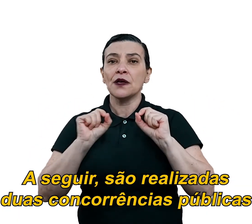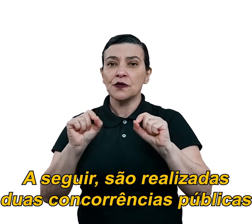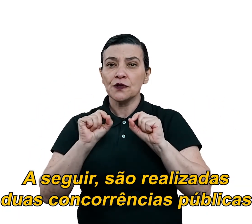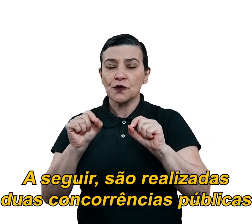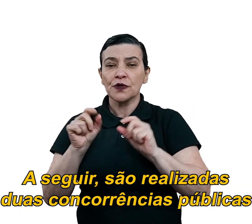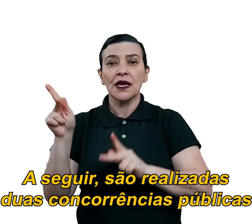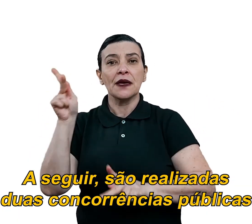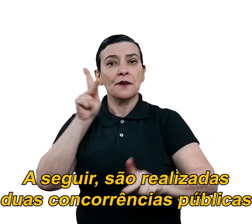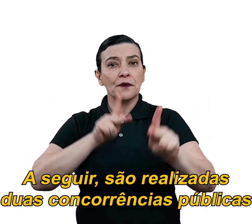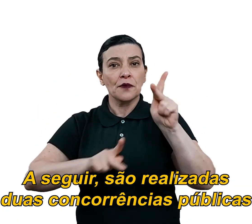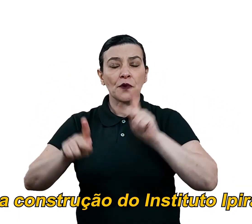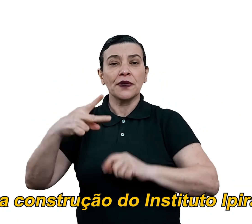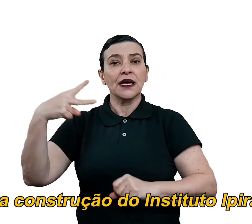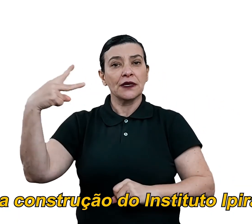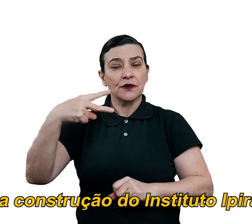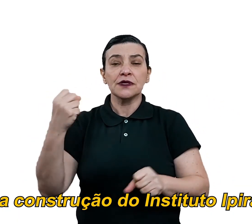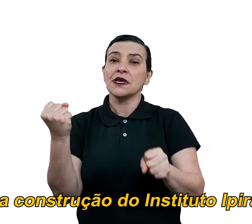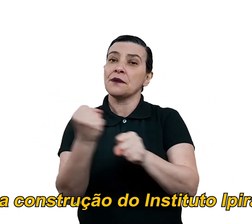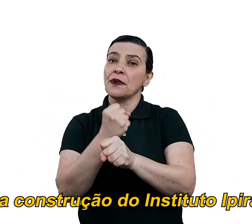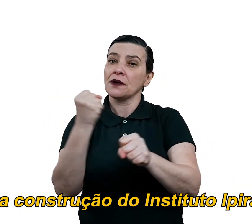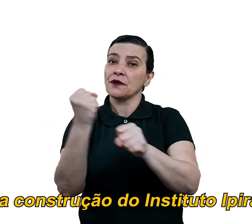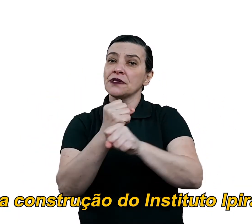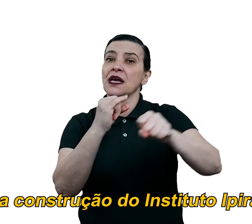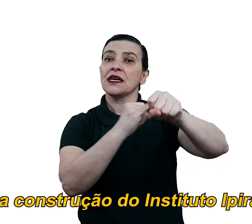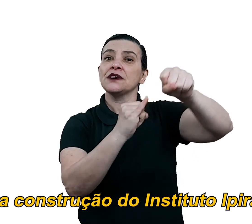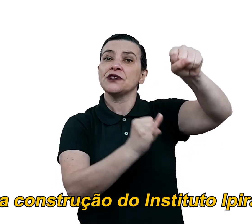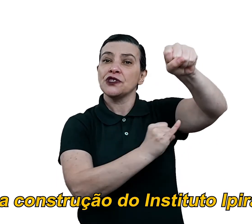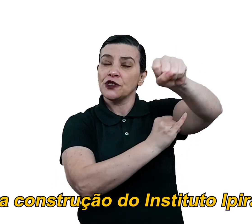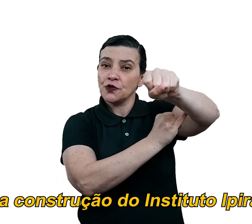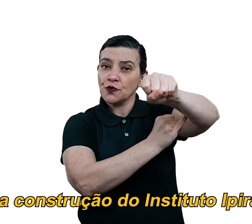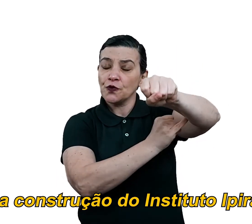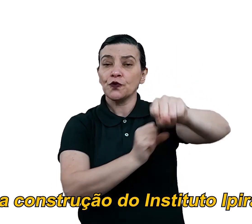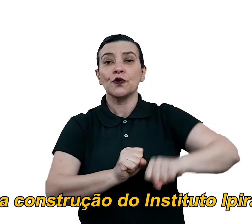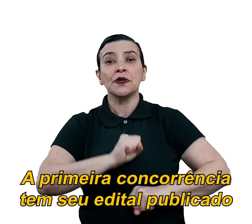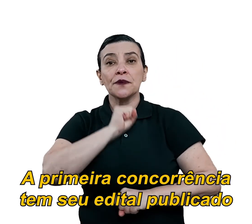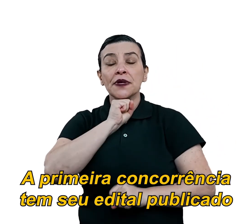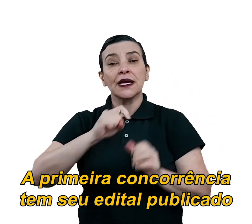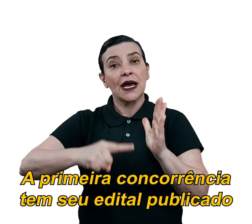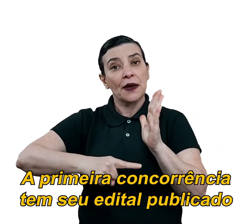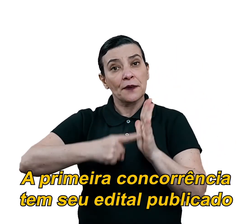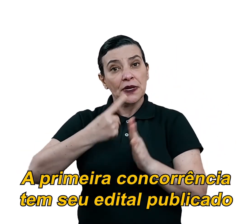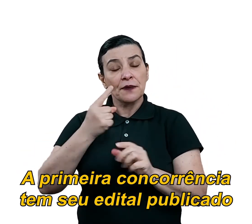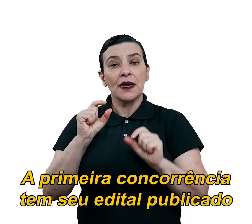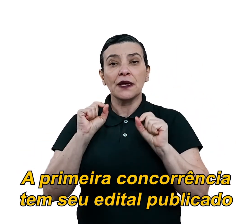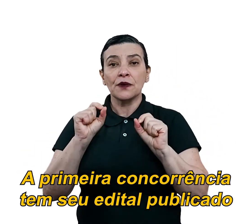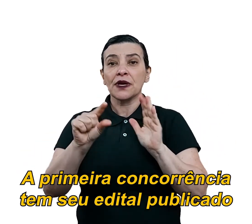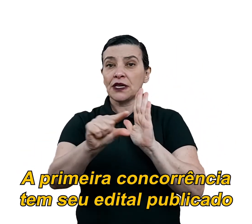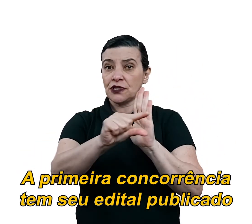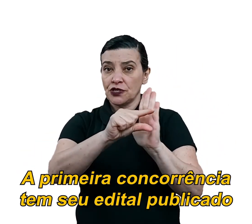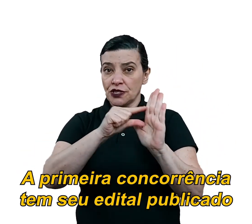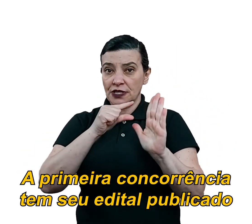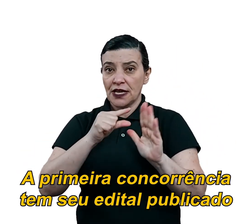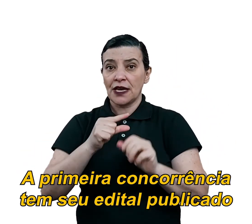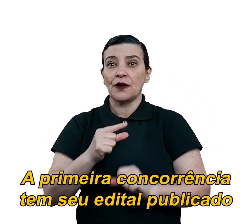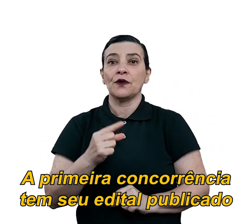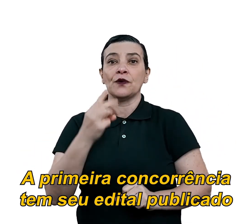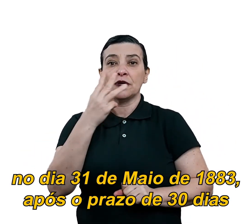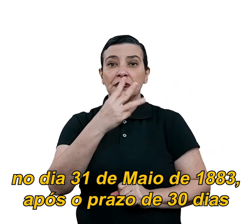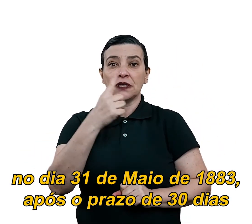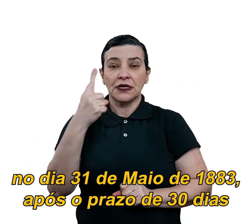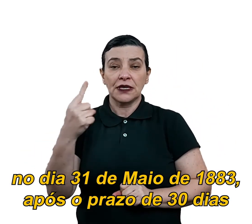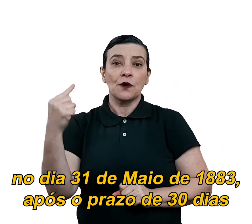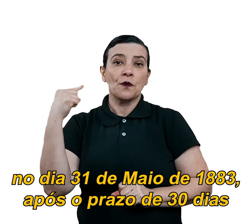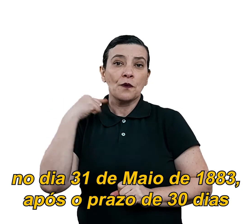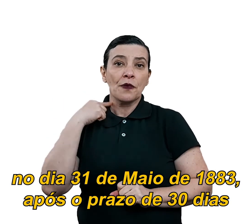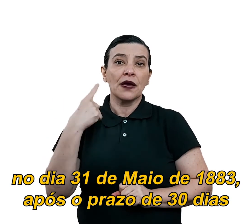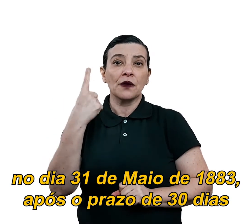2 concorrências públicas para a construção do Instituto Ipiranga. A primeira concorrência tem em seu edital publicado